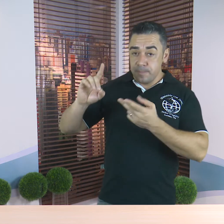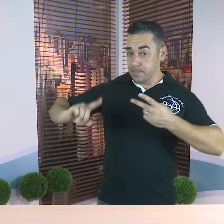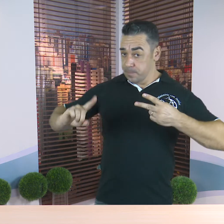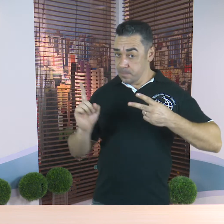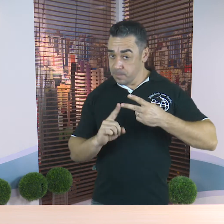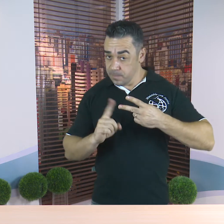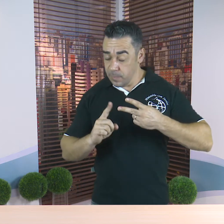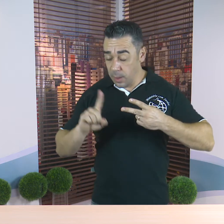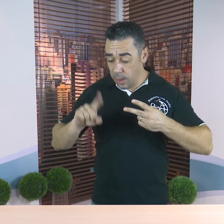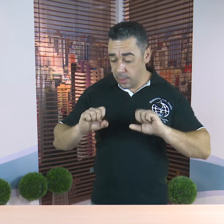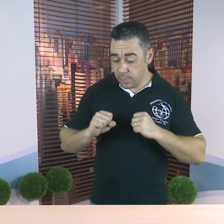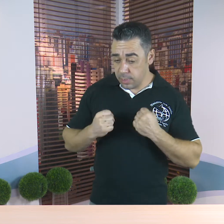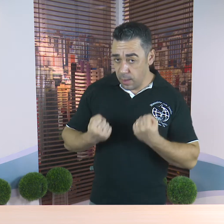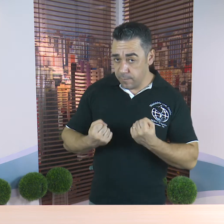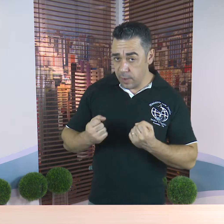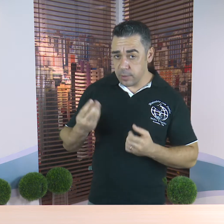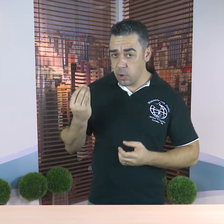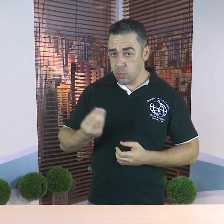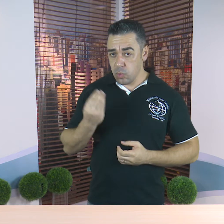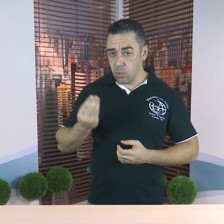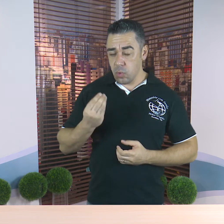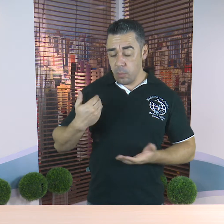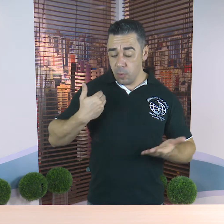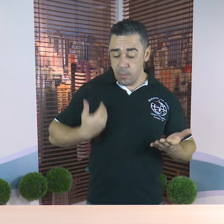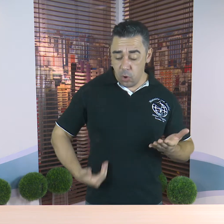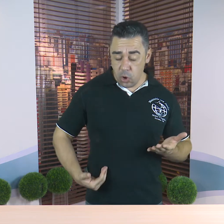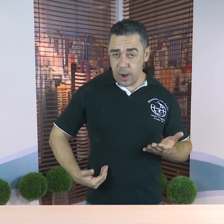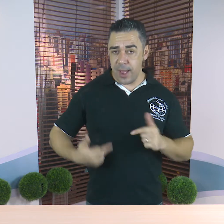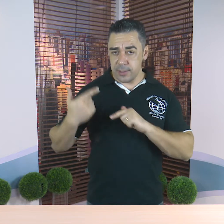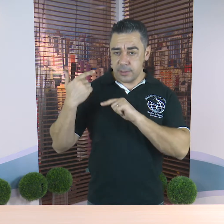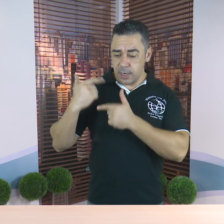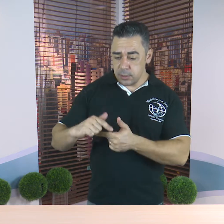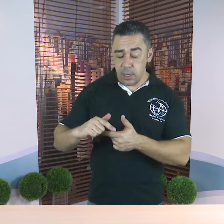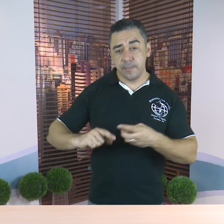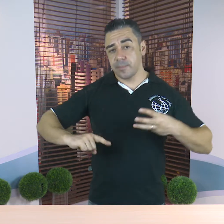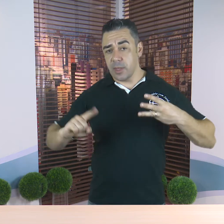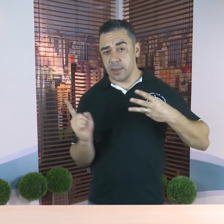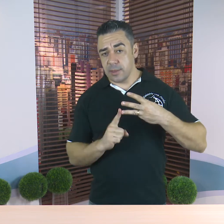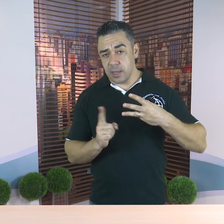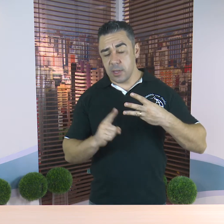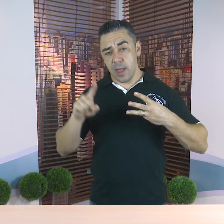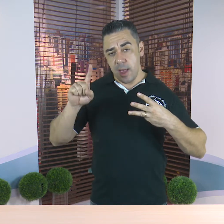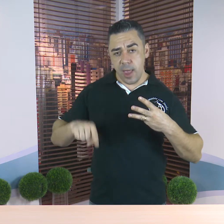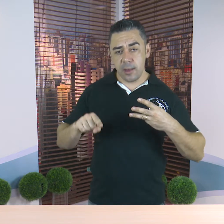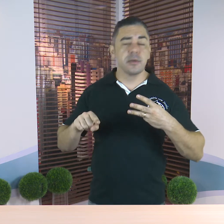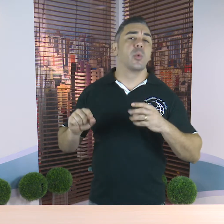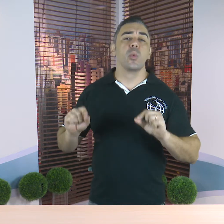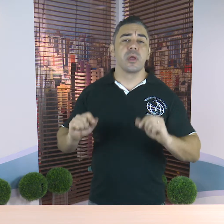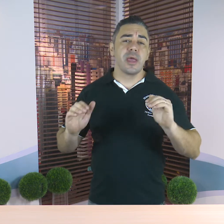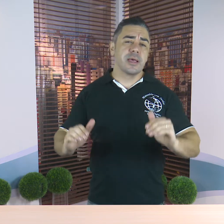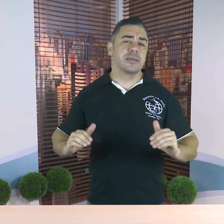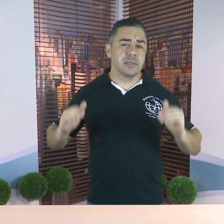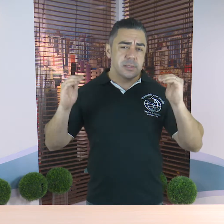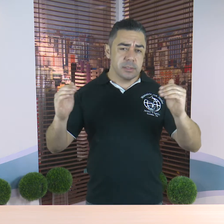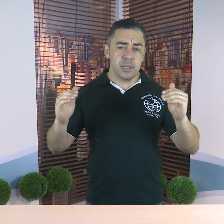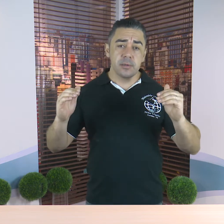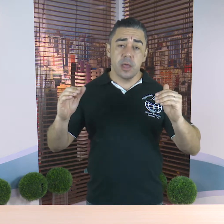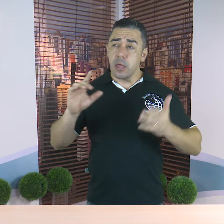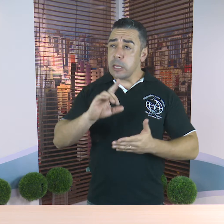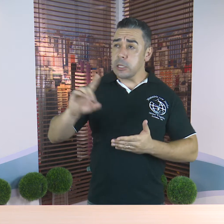na defesa da moralidade tradicional e, em terceiro lugar, na exaltação da onipotência